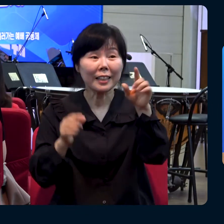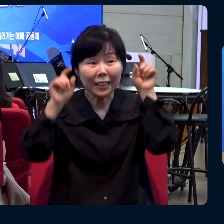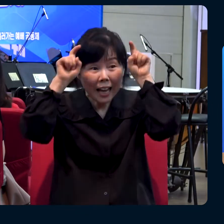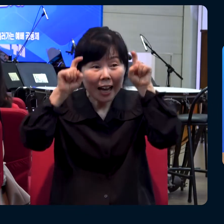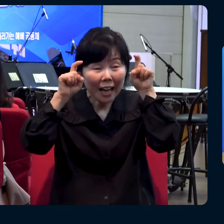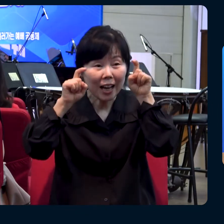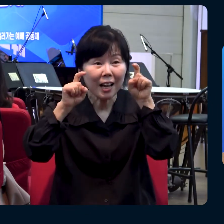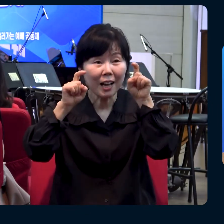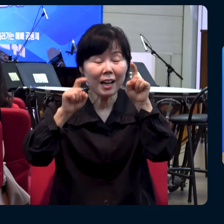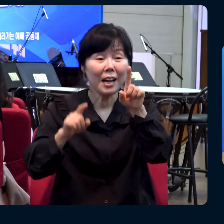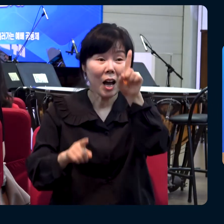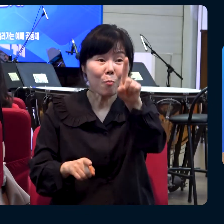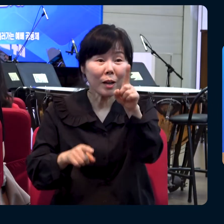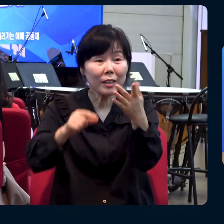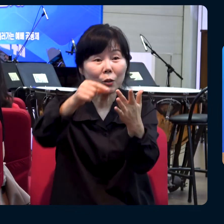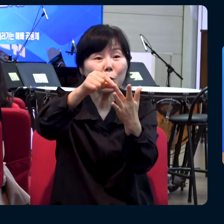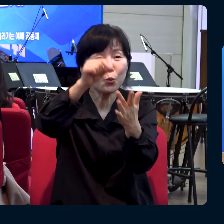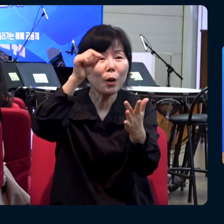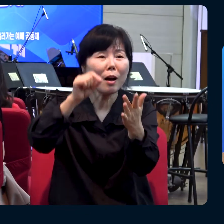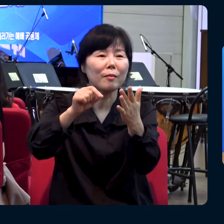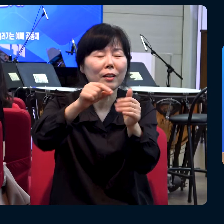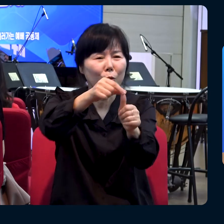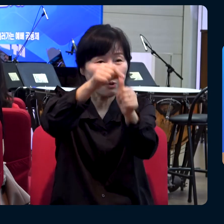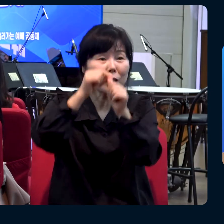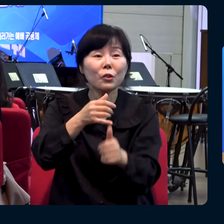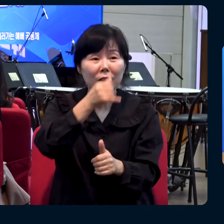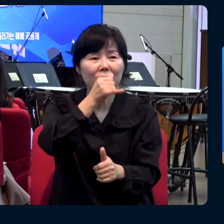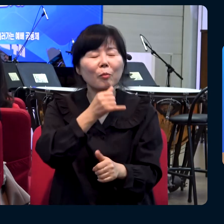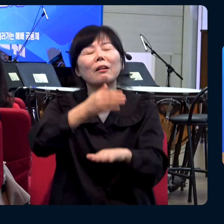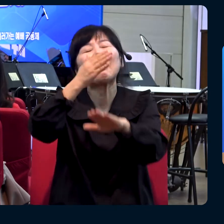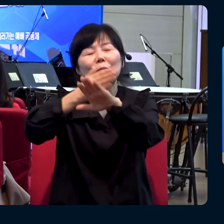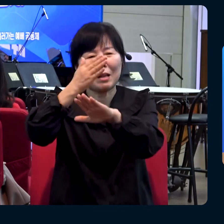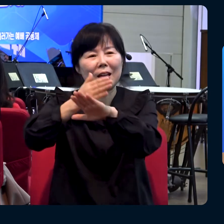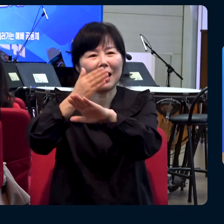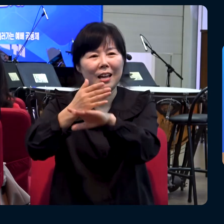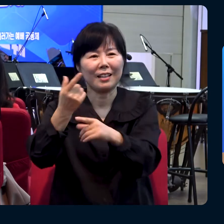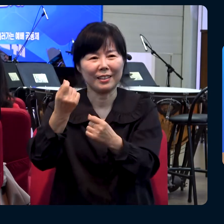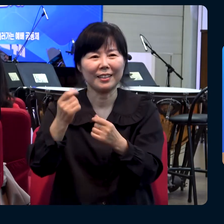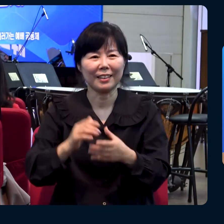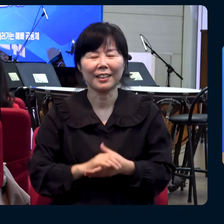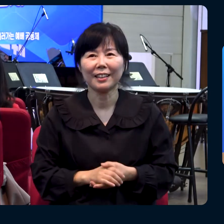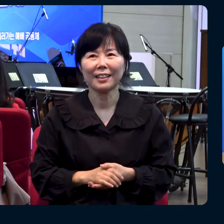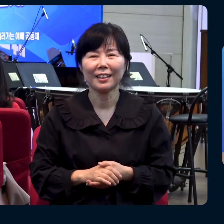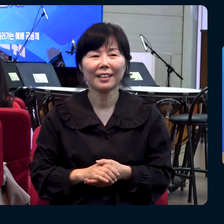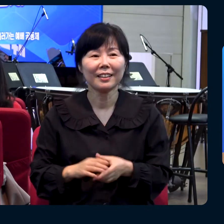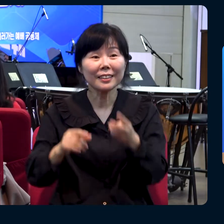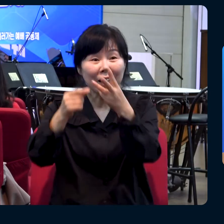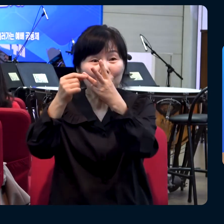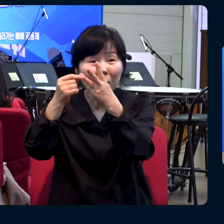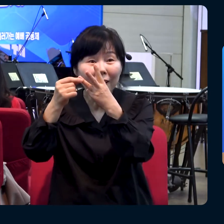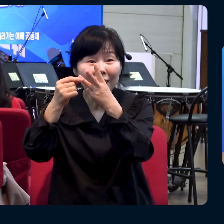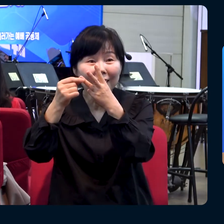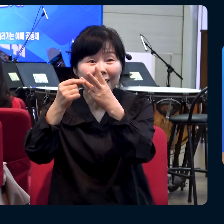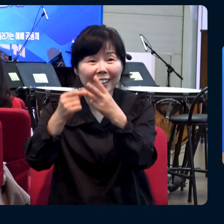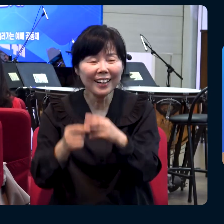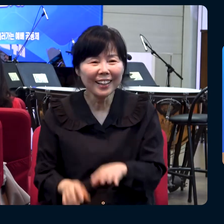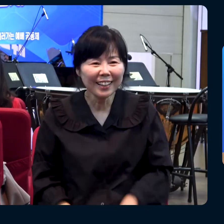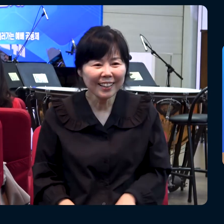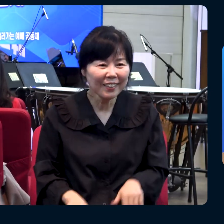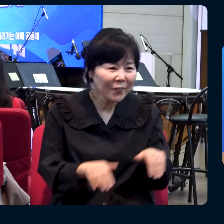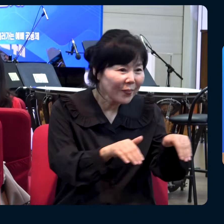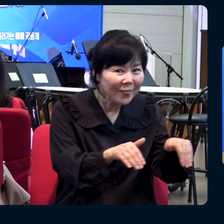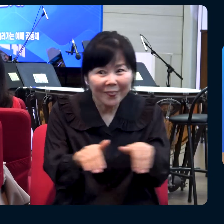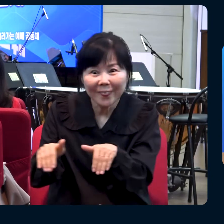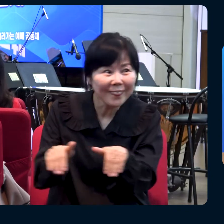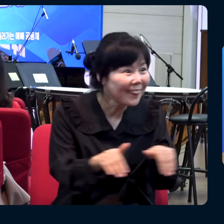이분들도 비교적 솔직합니다. 4번 그때 가봐야 한다. 이런 분들을 우리는 기회주의자라고